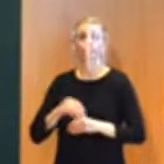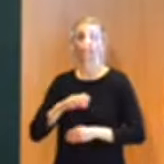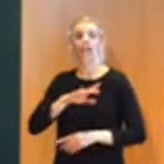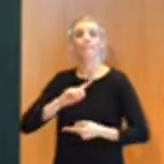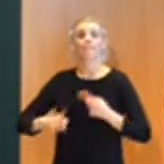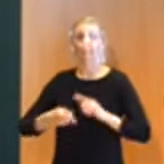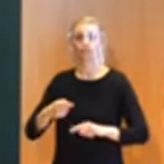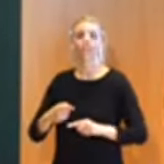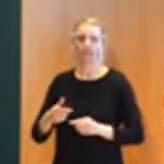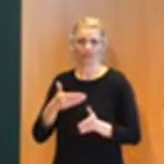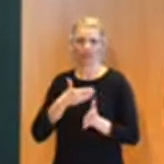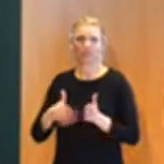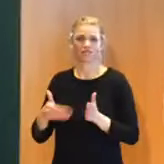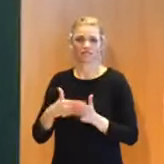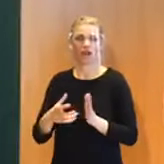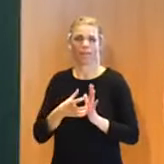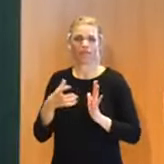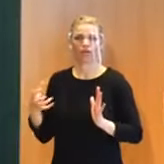pokračovať.